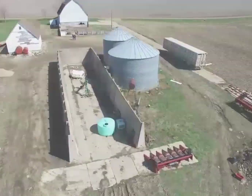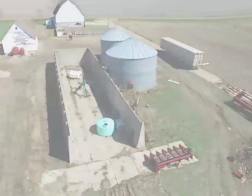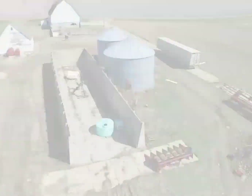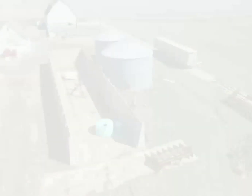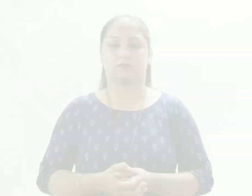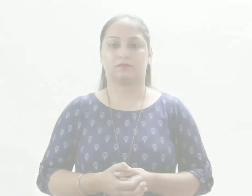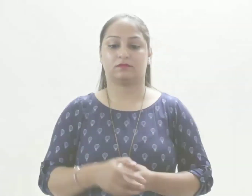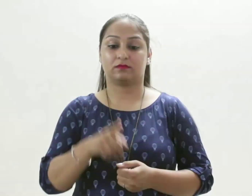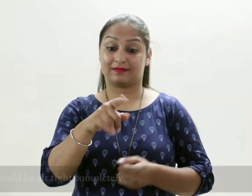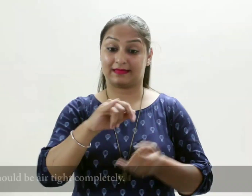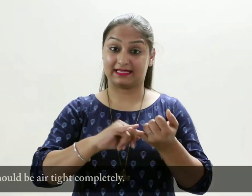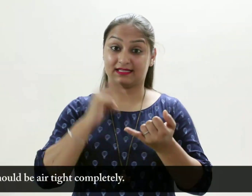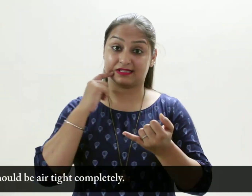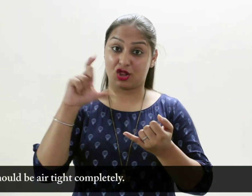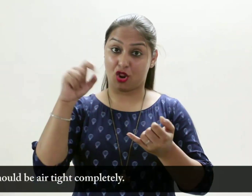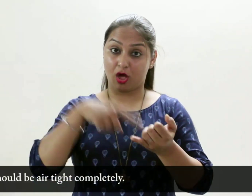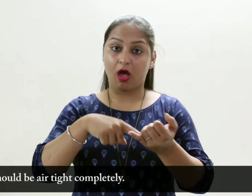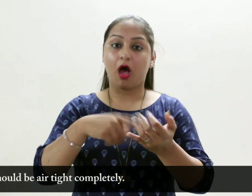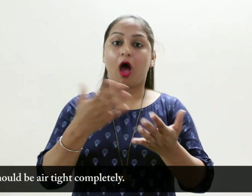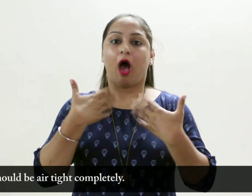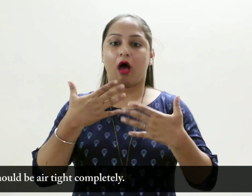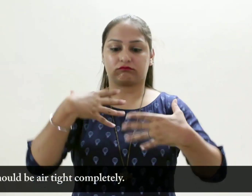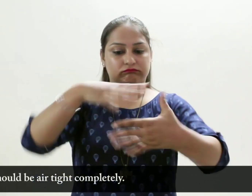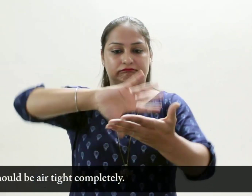साइलो पूरी तरह से एयर टाइट होना चाहिए।